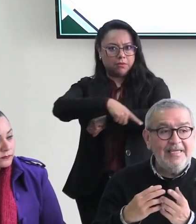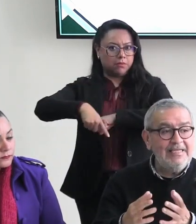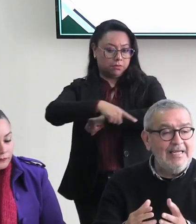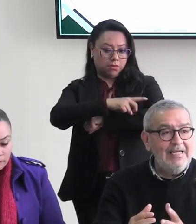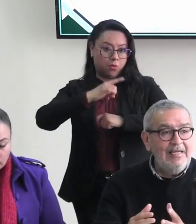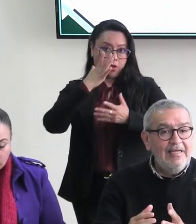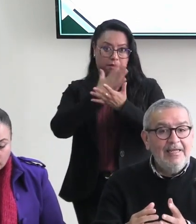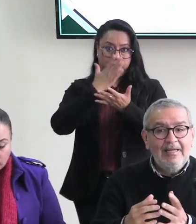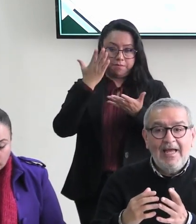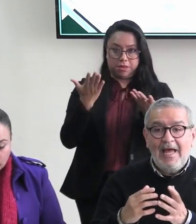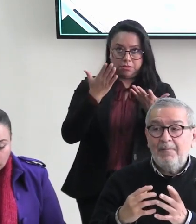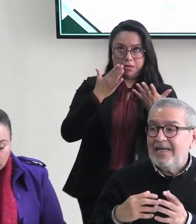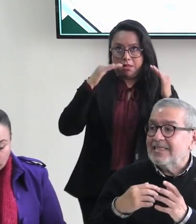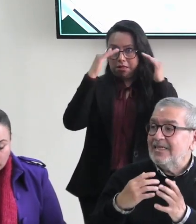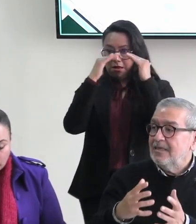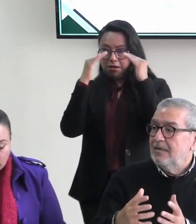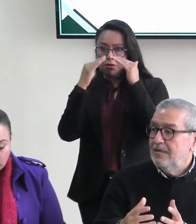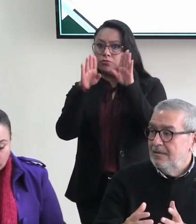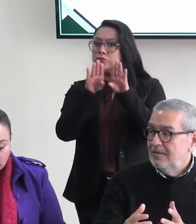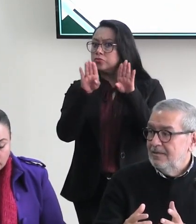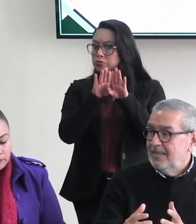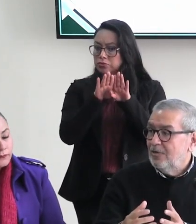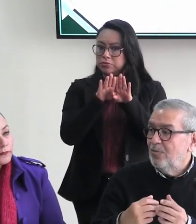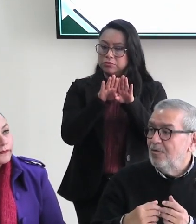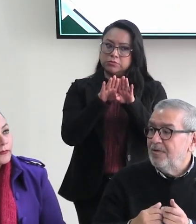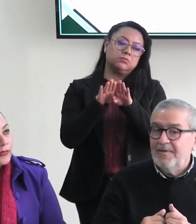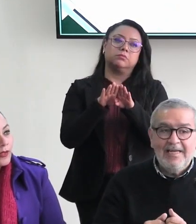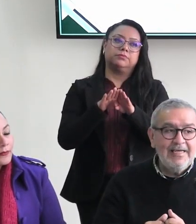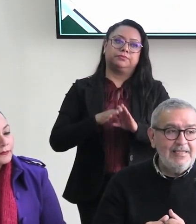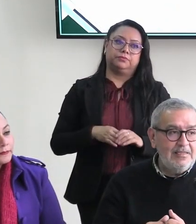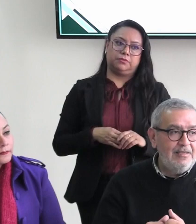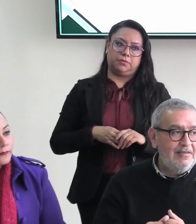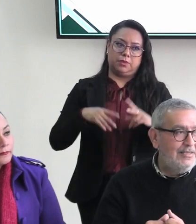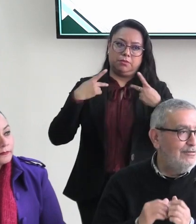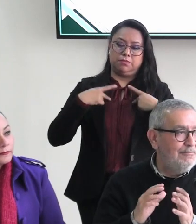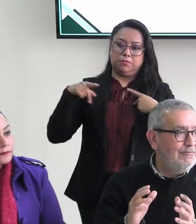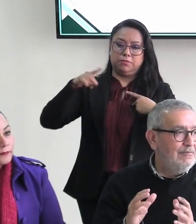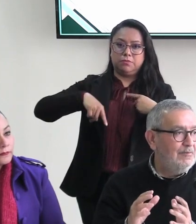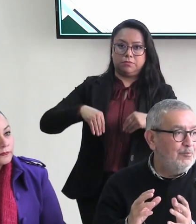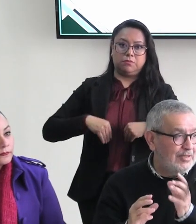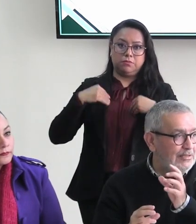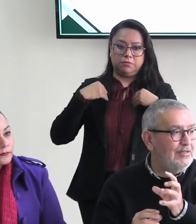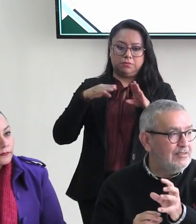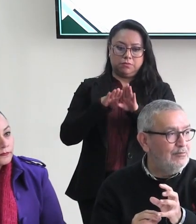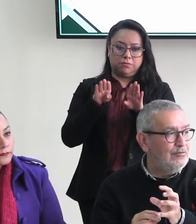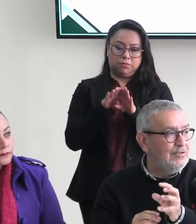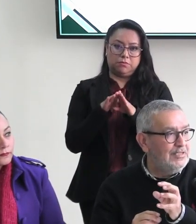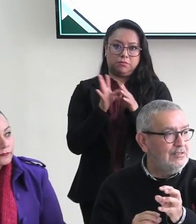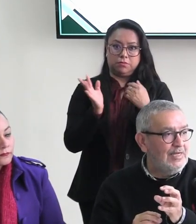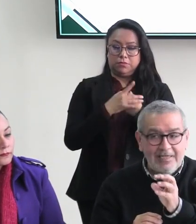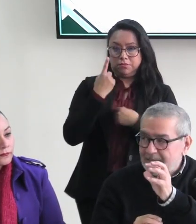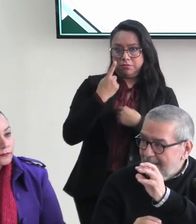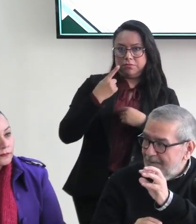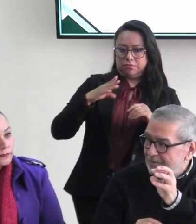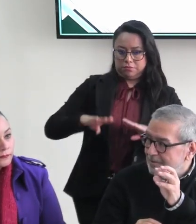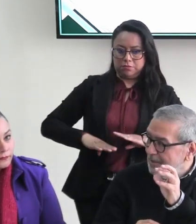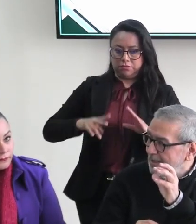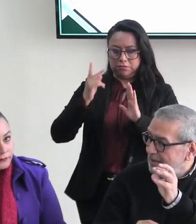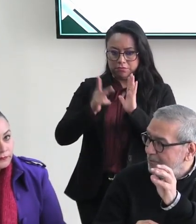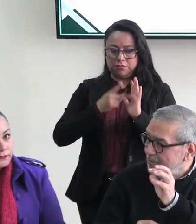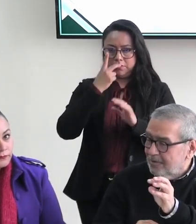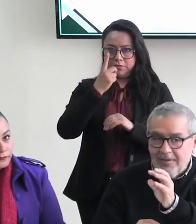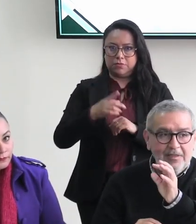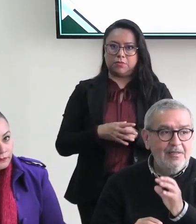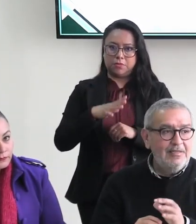la vivienda a partir de cómo vive la gente? Eso, porque es un atributo, insisto, ahí están los